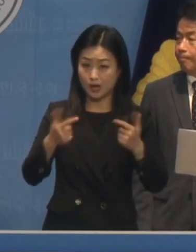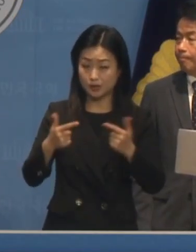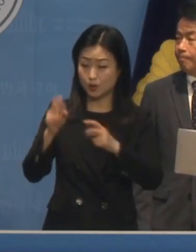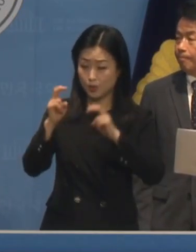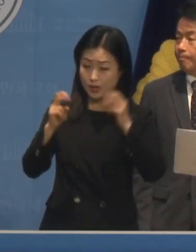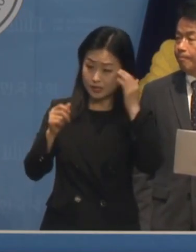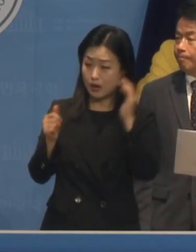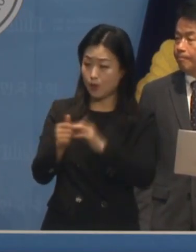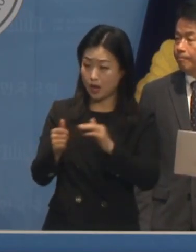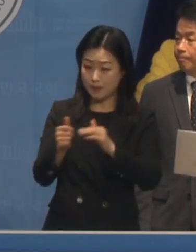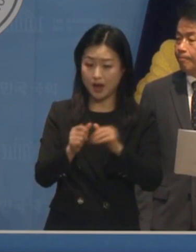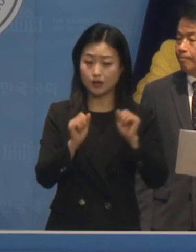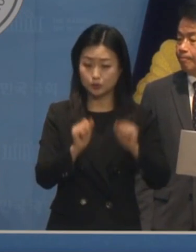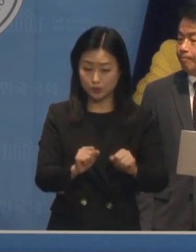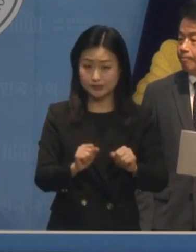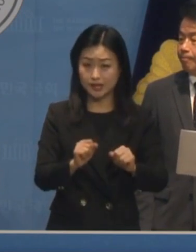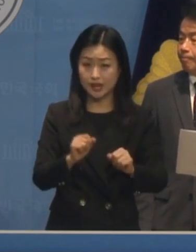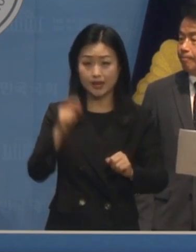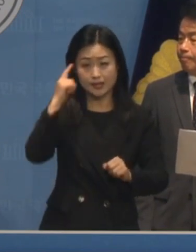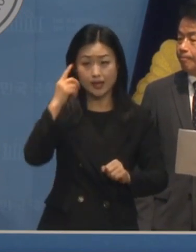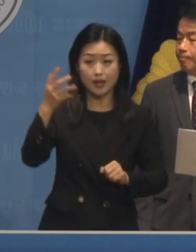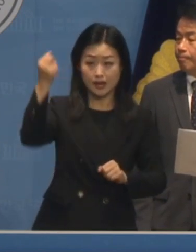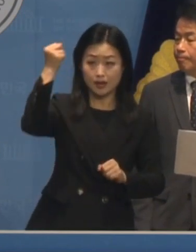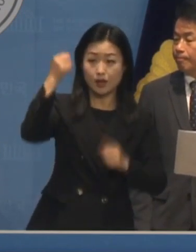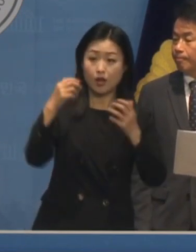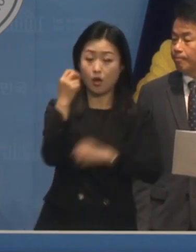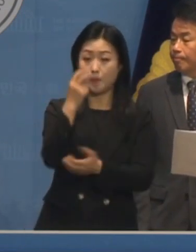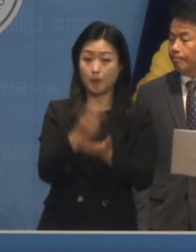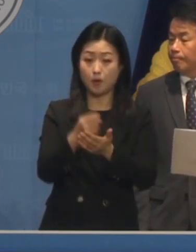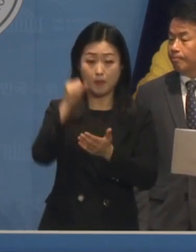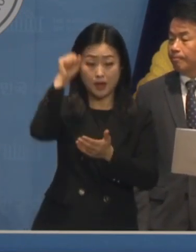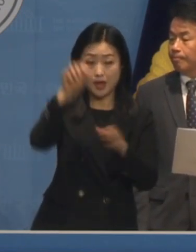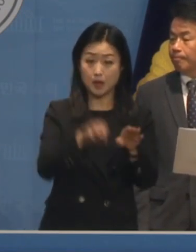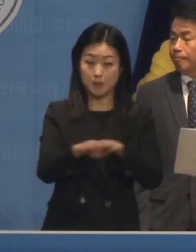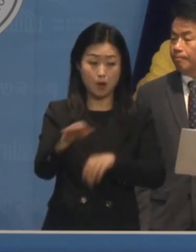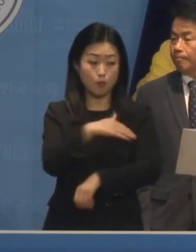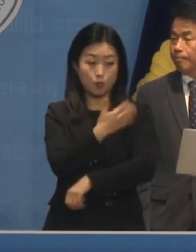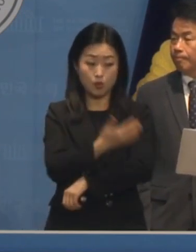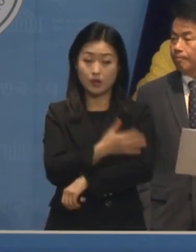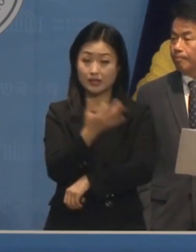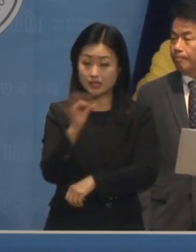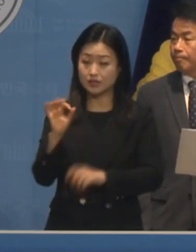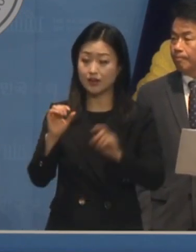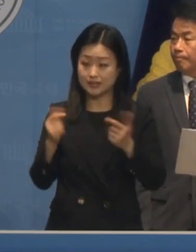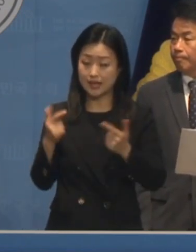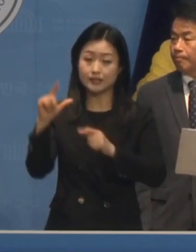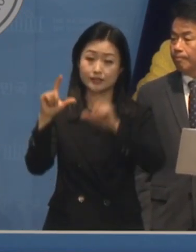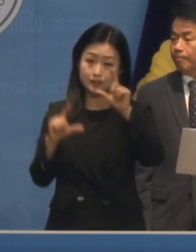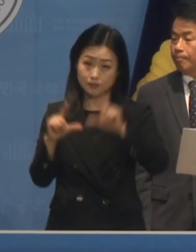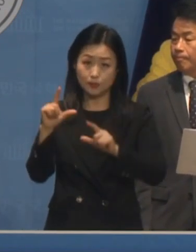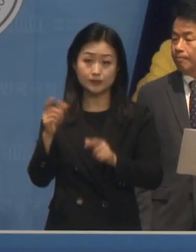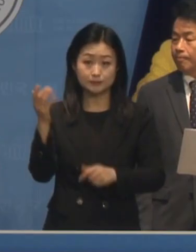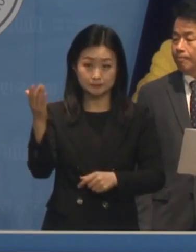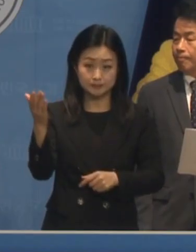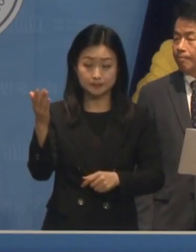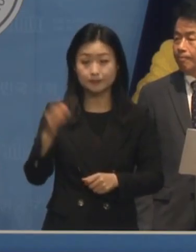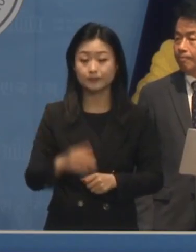존재로 적대시하여 헌법이 보장하는 파권 행사를 인정하지 않는 위험한 입장입니다